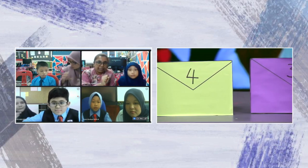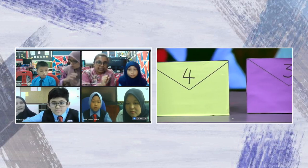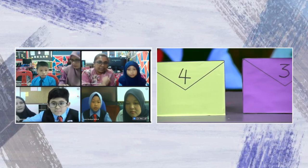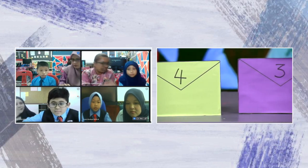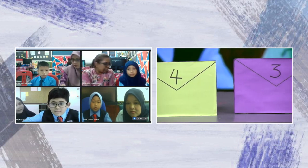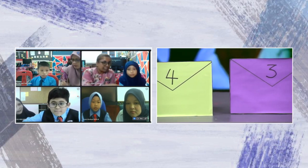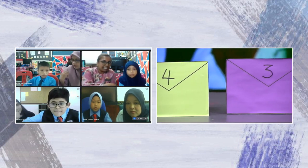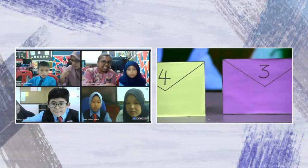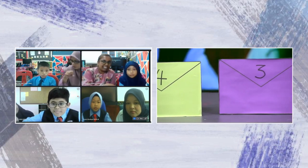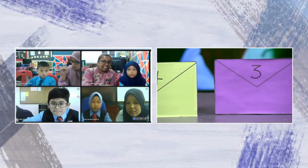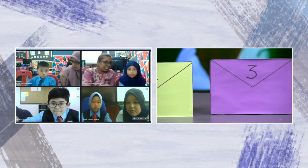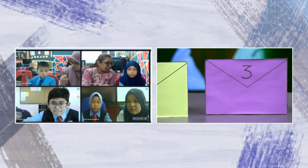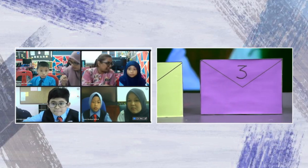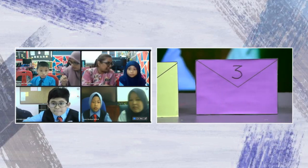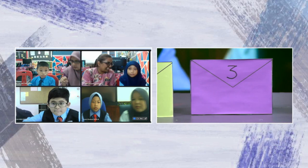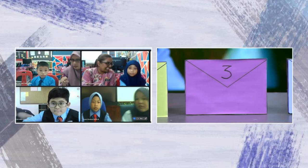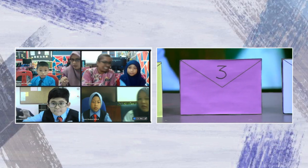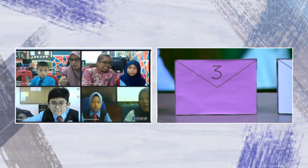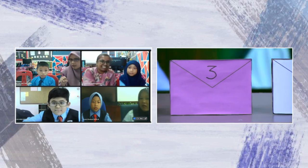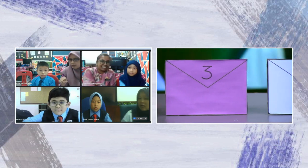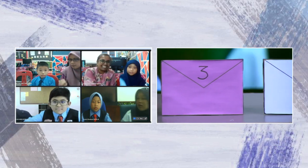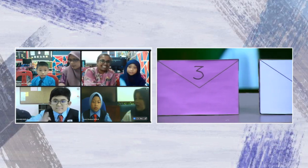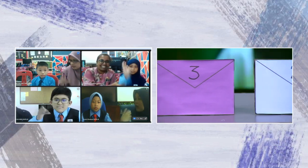Baca dan teka.